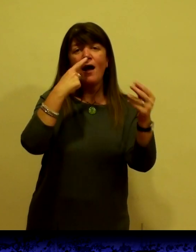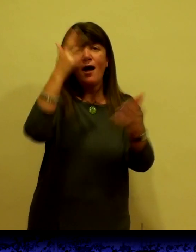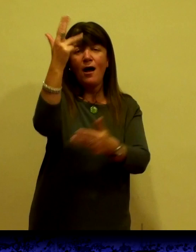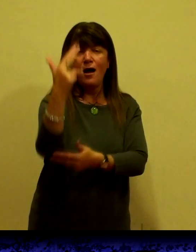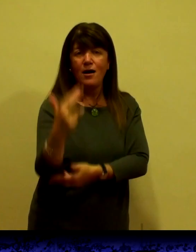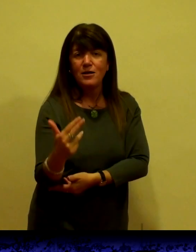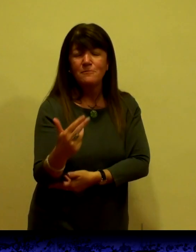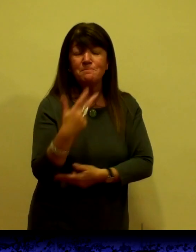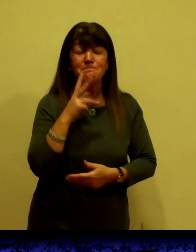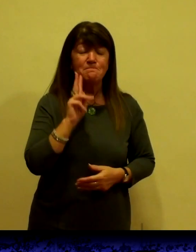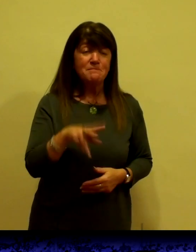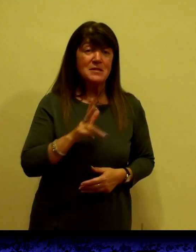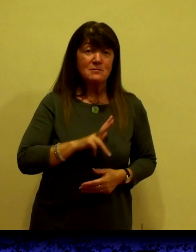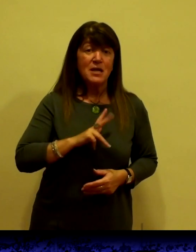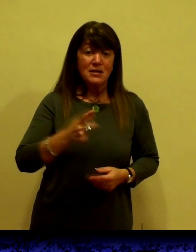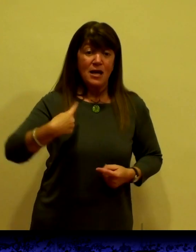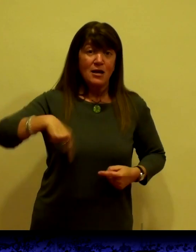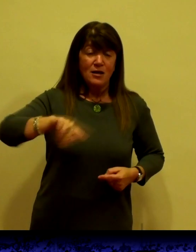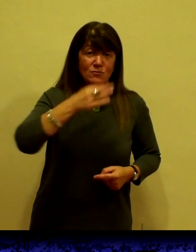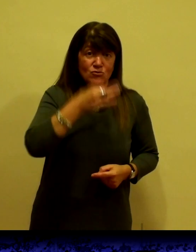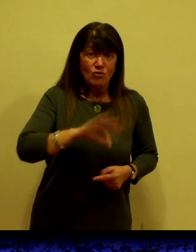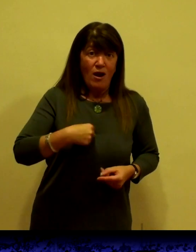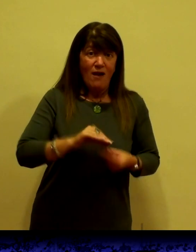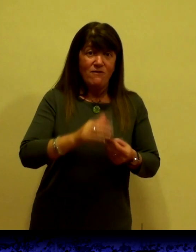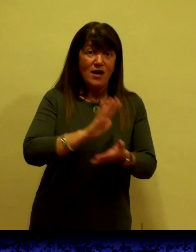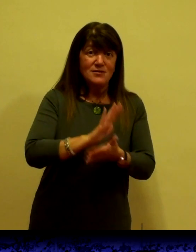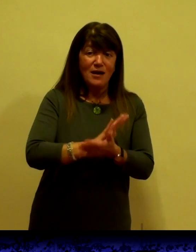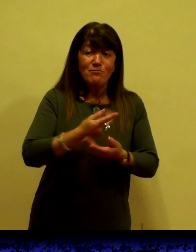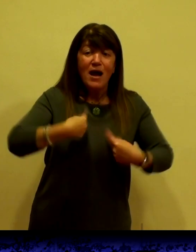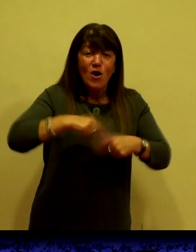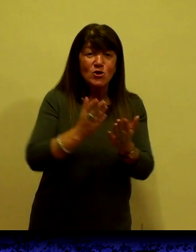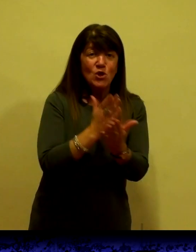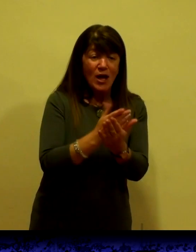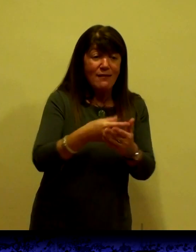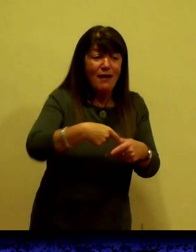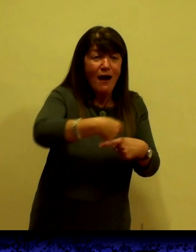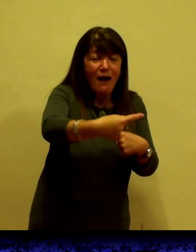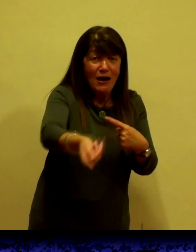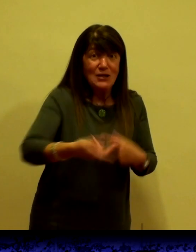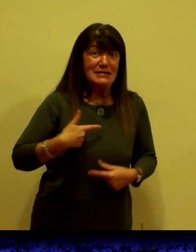a stampare il nostro catalogo. Sì, è l'auspicio.